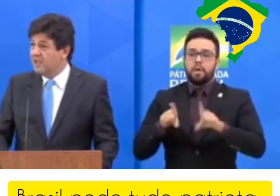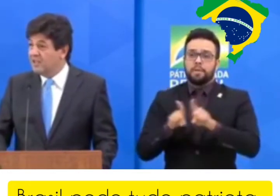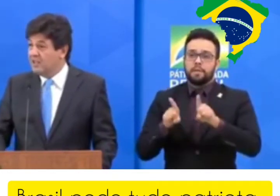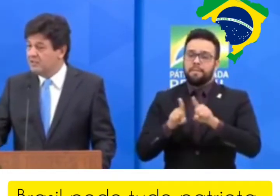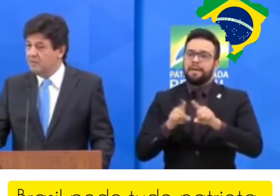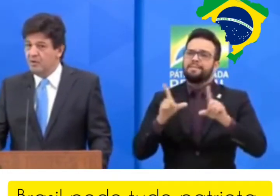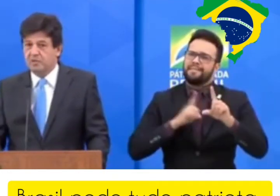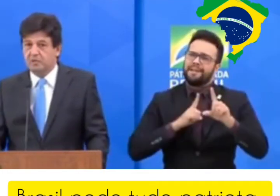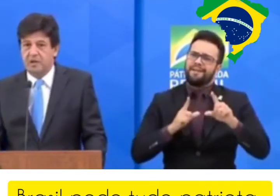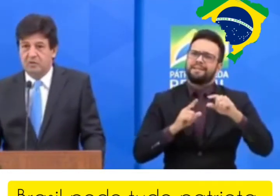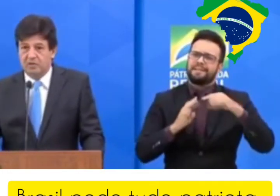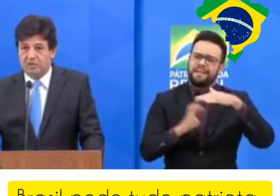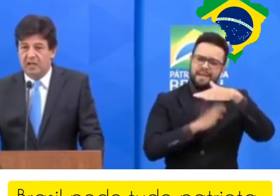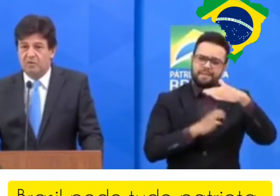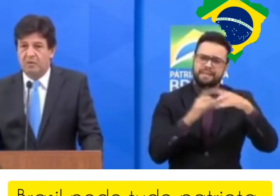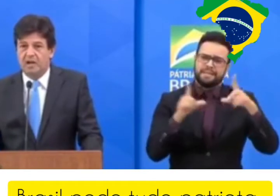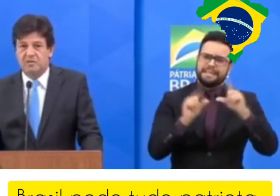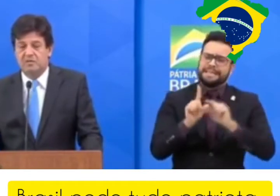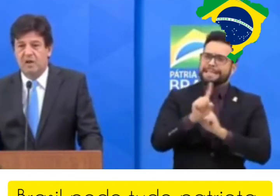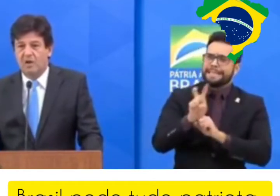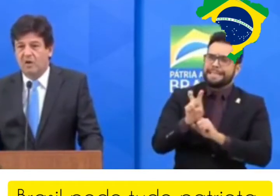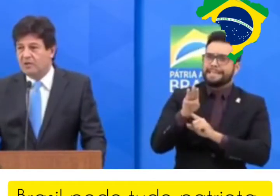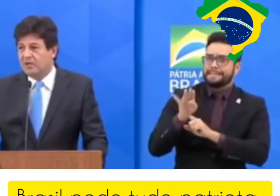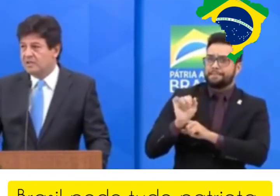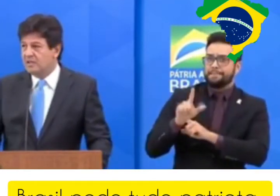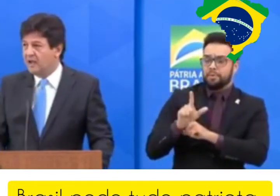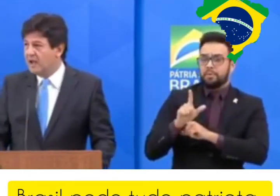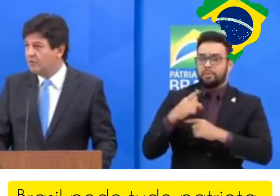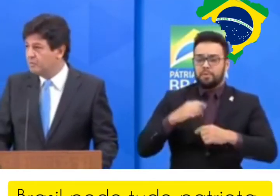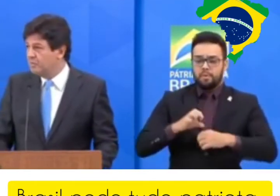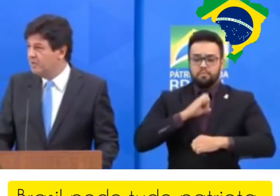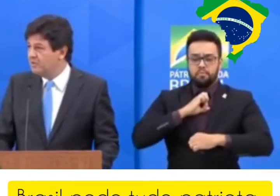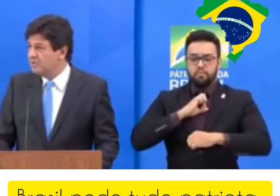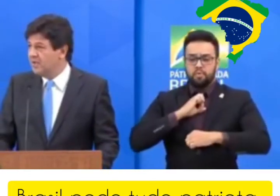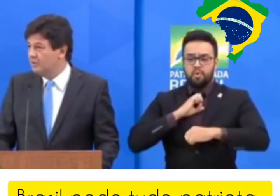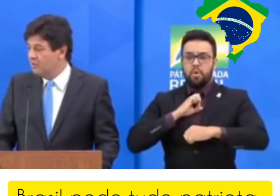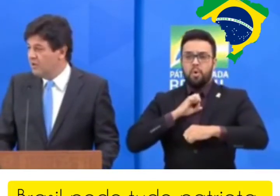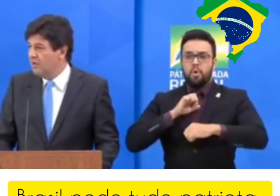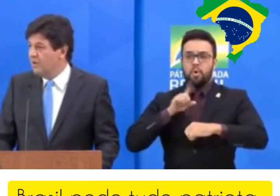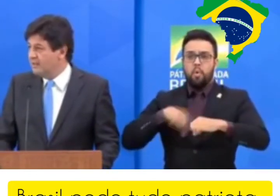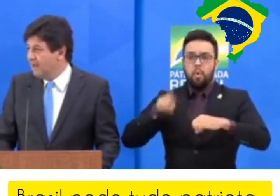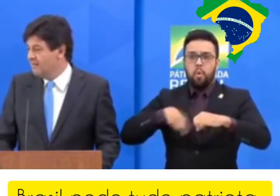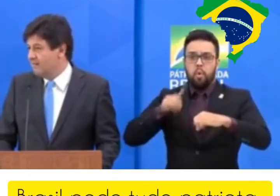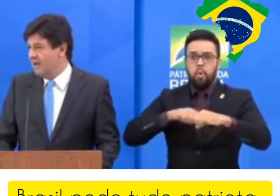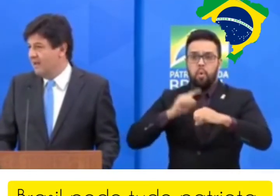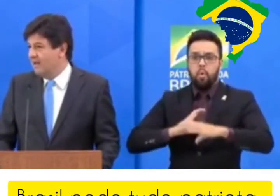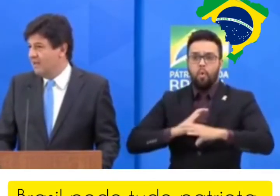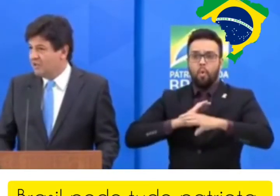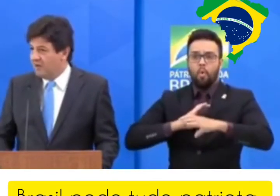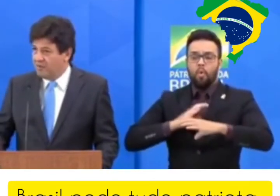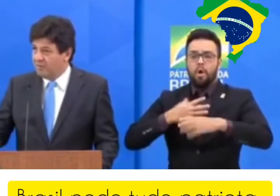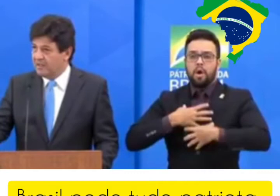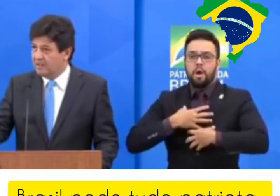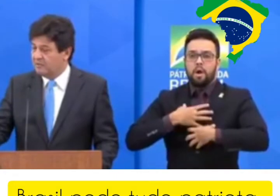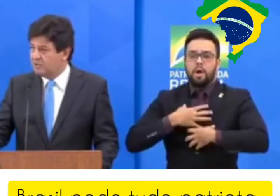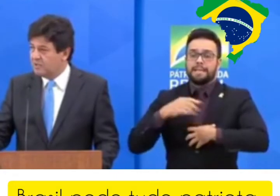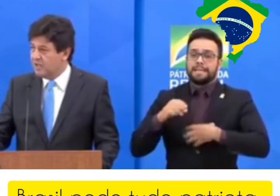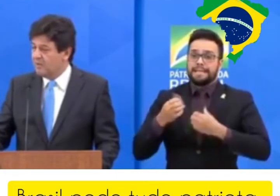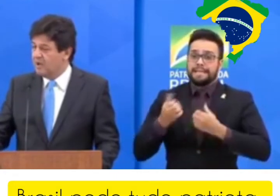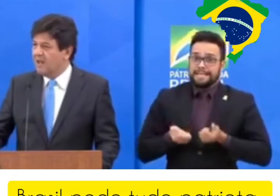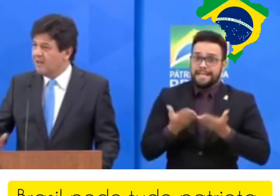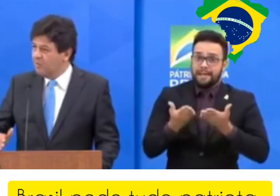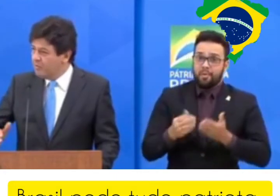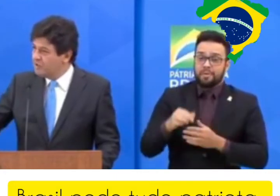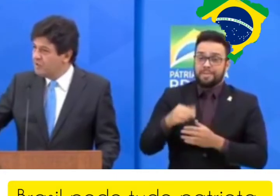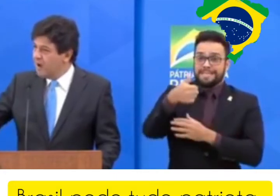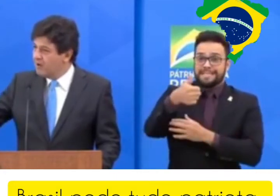para fazer 15 mil respiradores dentro do Brasil, hoje eles entregaram os primeiros 180 que já vão para dentro do